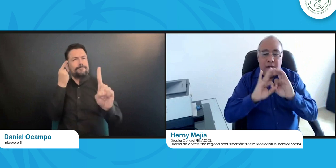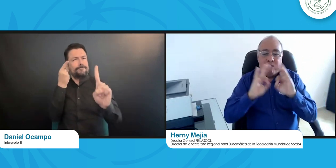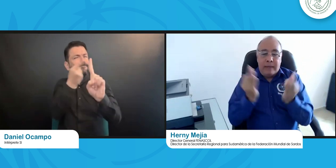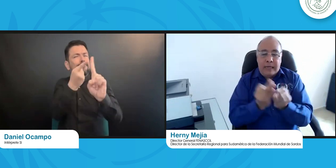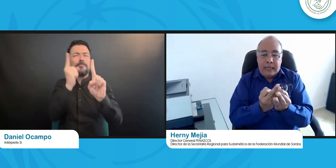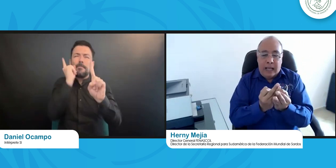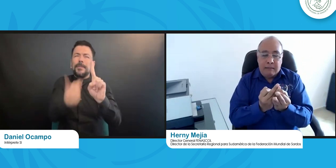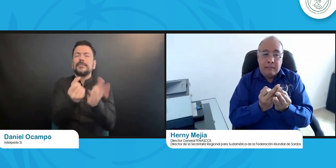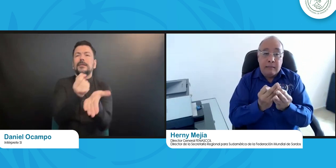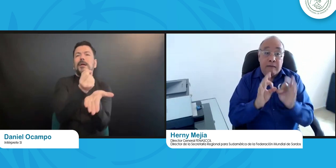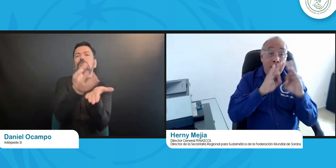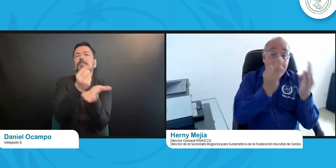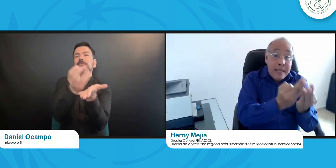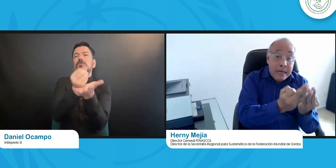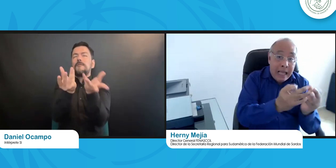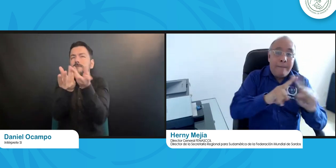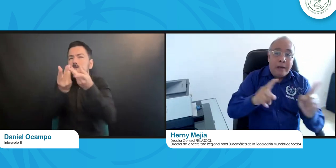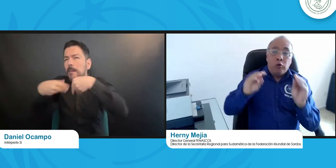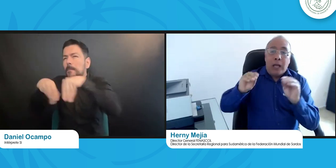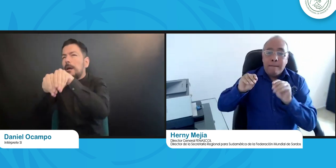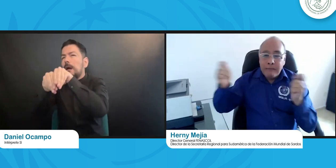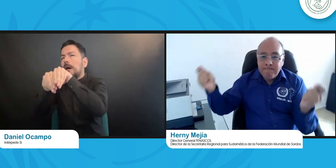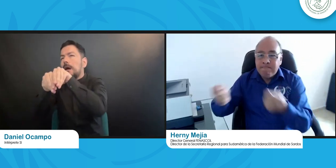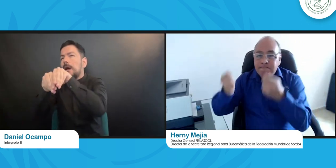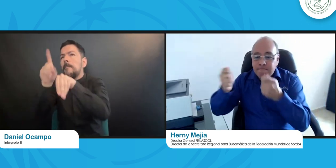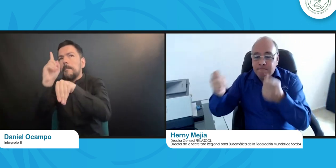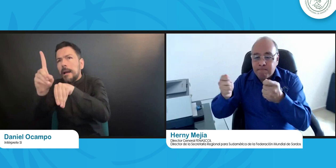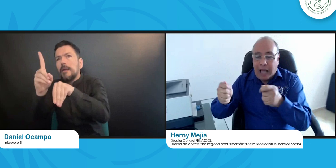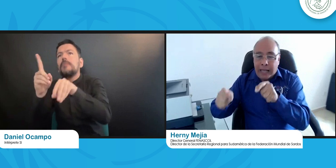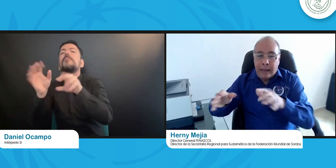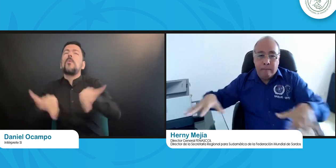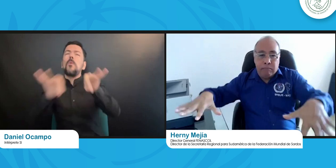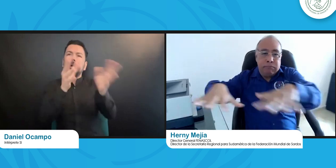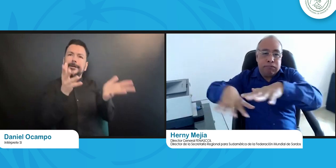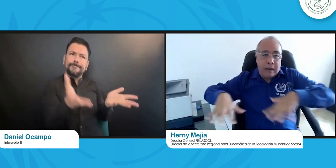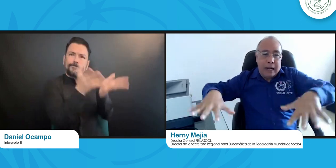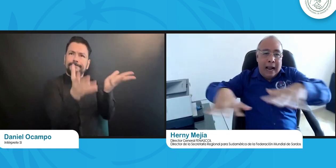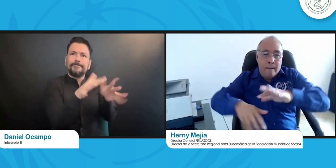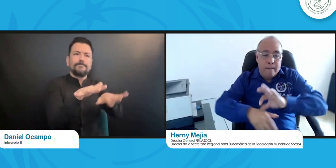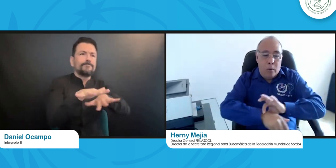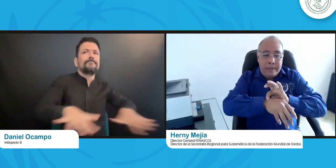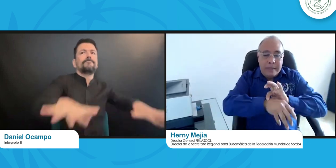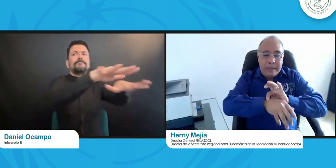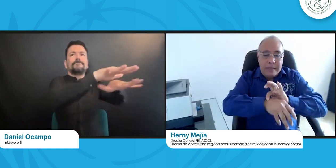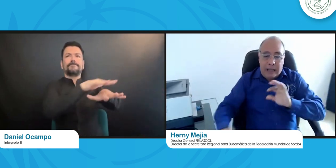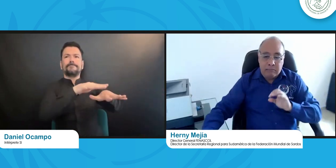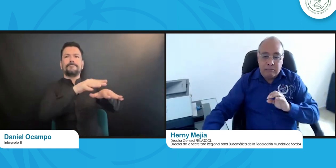conciencia para ofrecer mayor información sobre la lengua de señas, tanto a la familia, a las diferentes